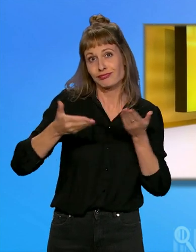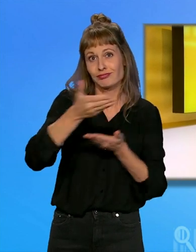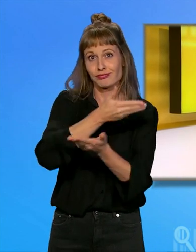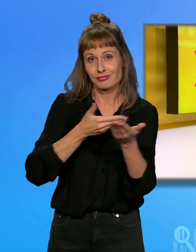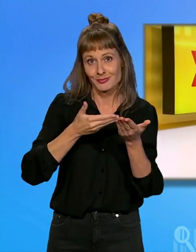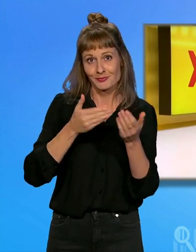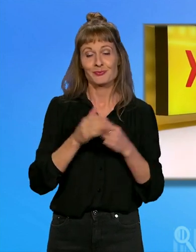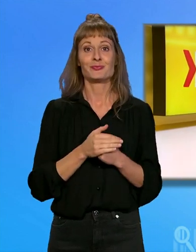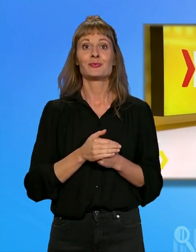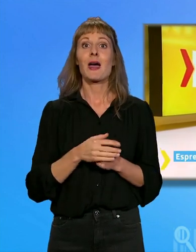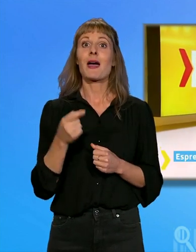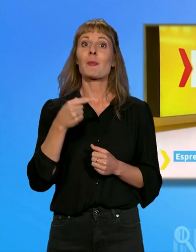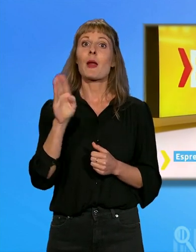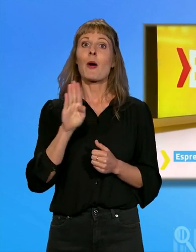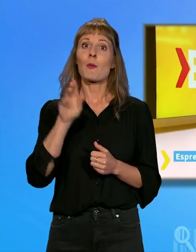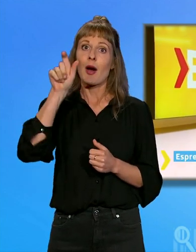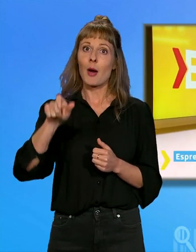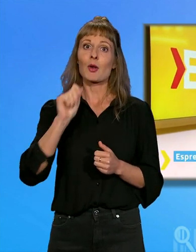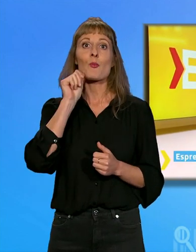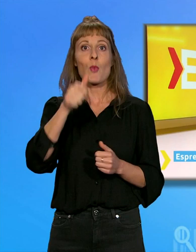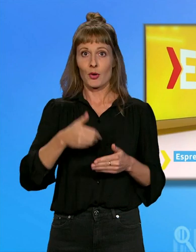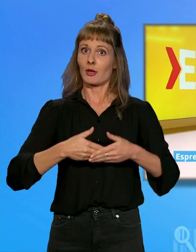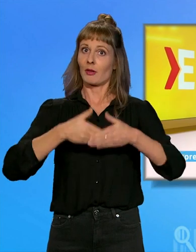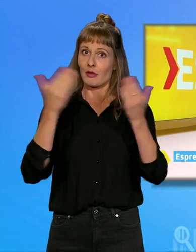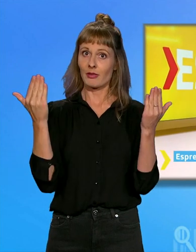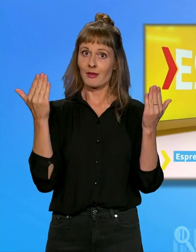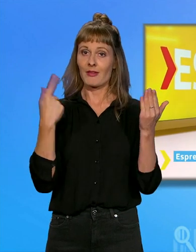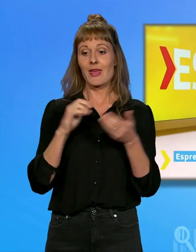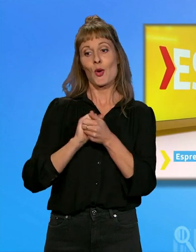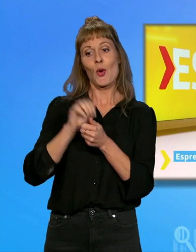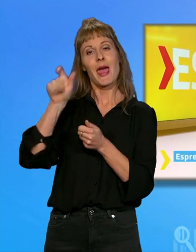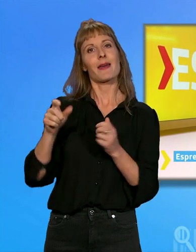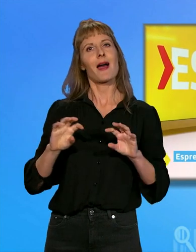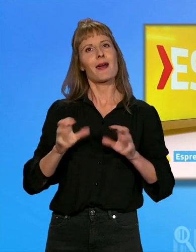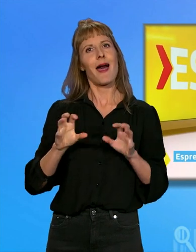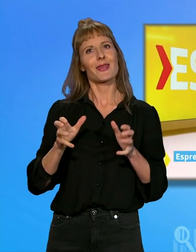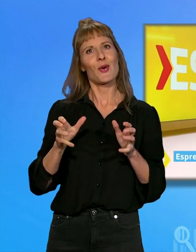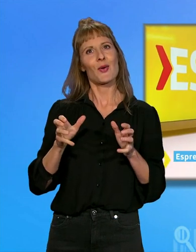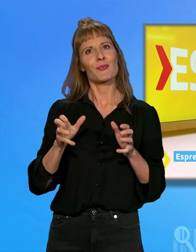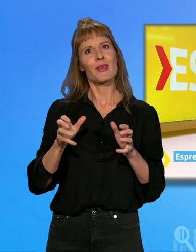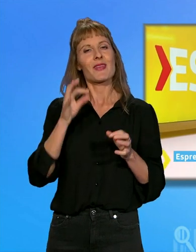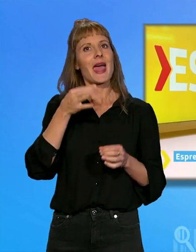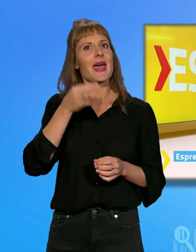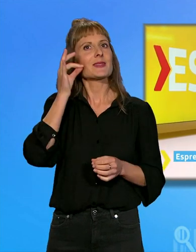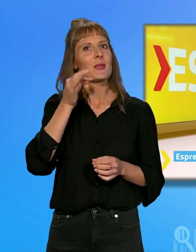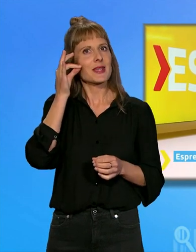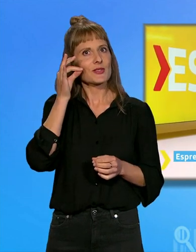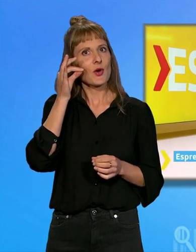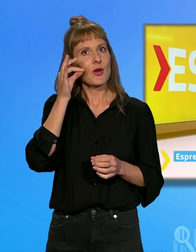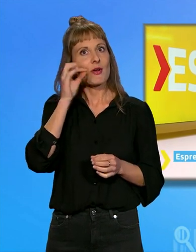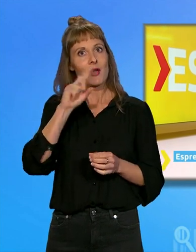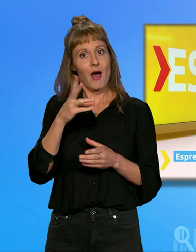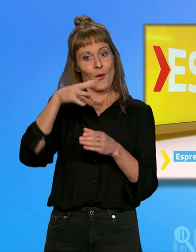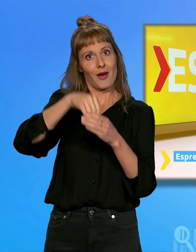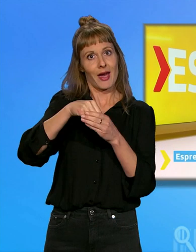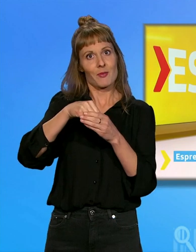ist morgen am Morgen bei unseren Radiokolleginnen vom Espresso, und zwar in einem Online-Chat, zusammen mit anderen ExpertInnen.